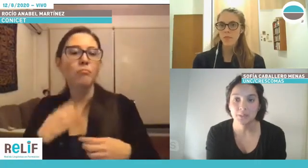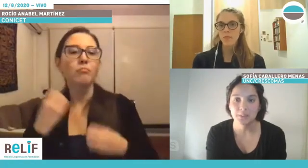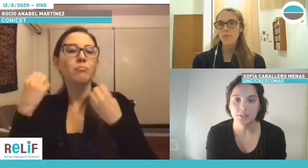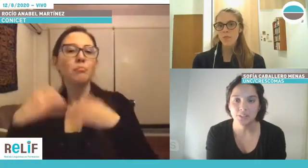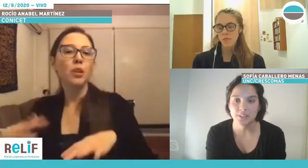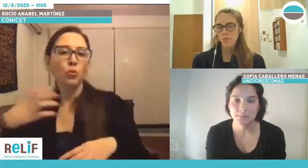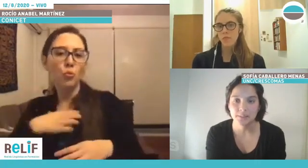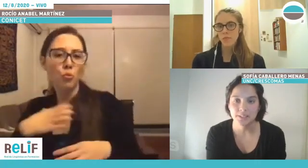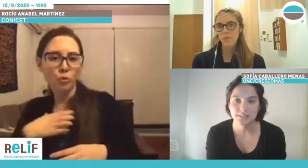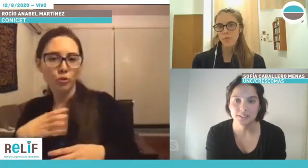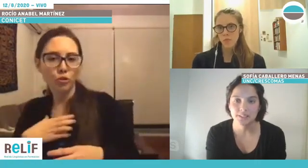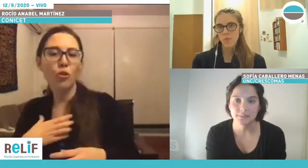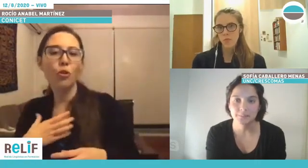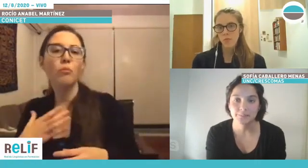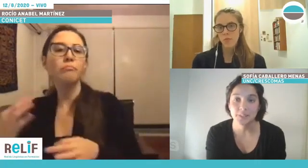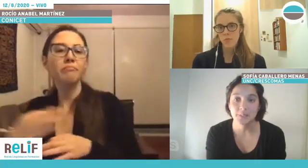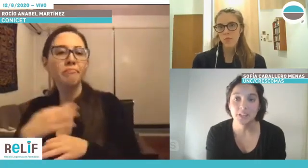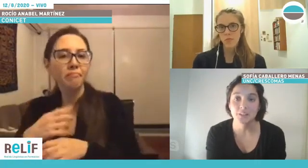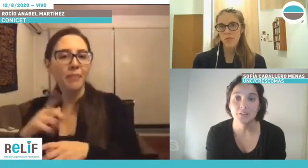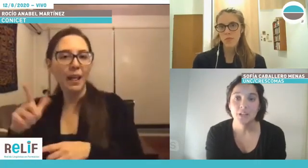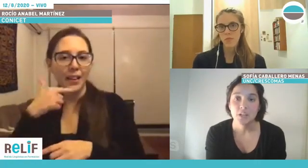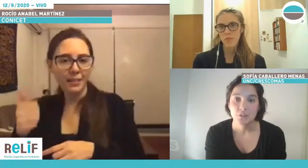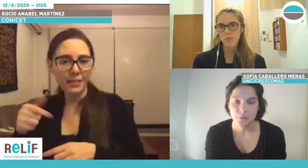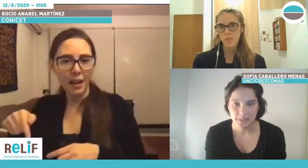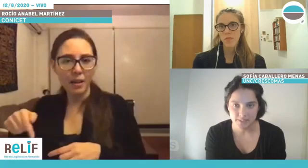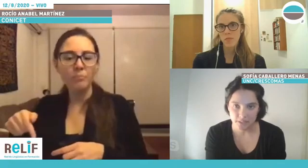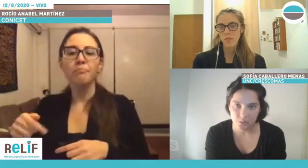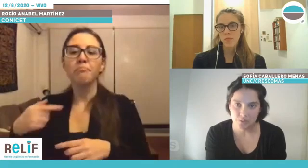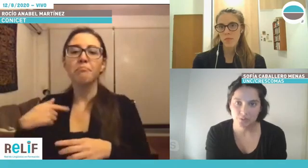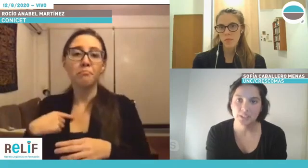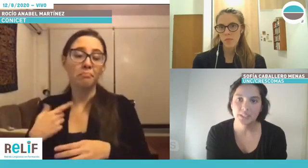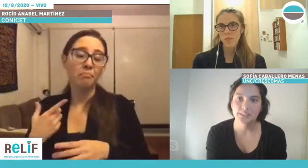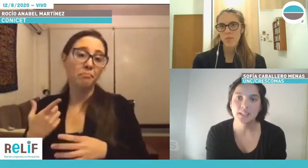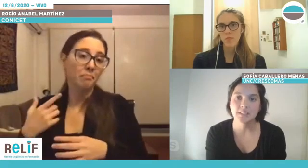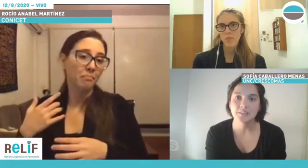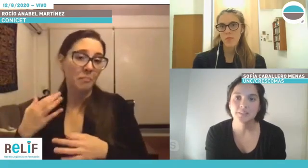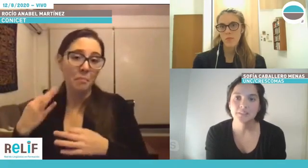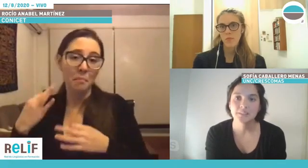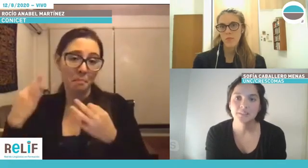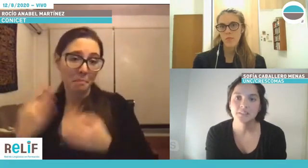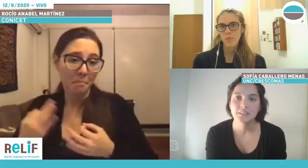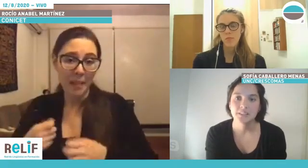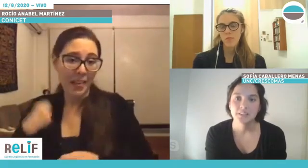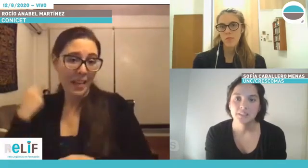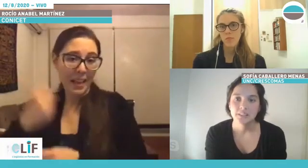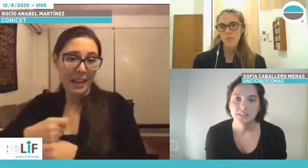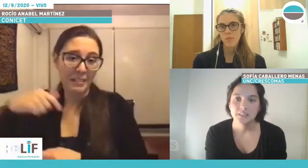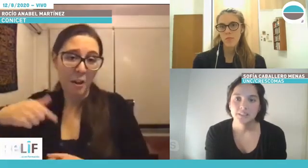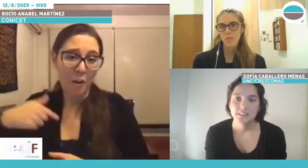cuando se terminó ese seminario, yo empecé el curso de LSA.